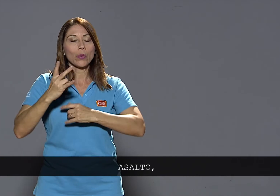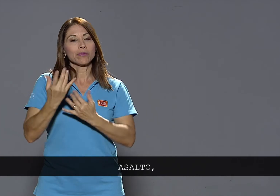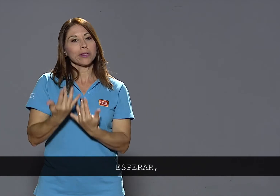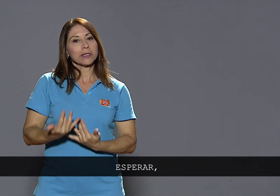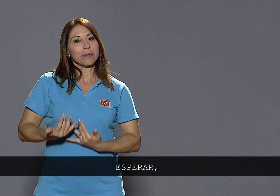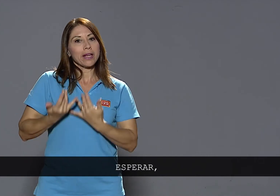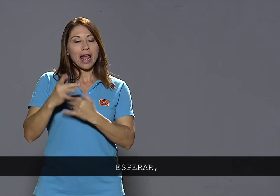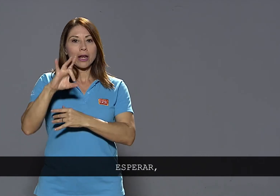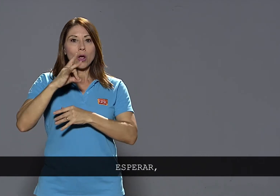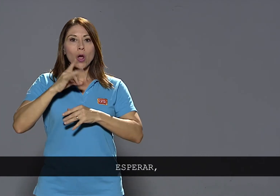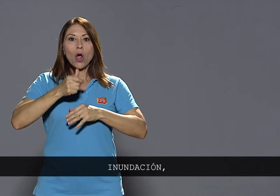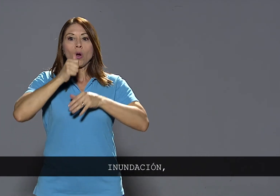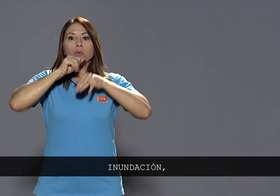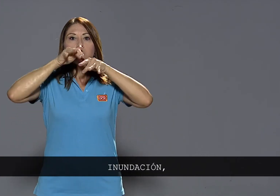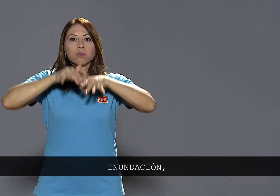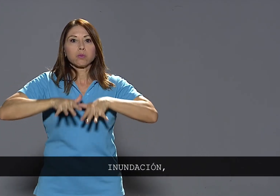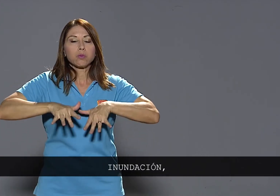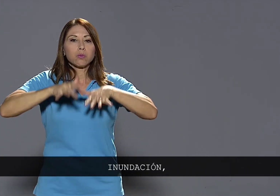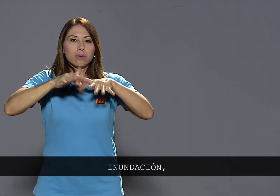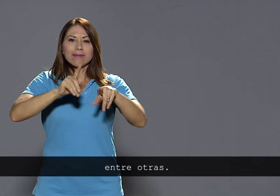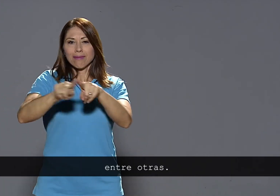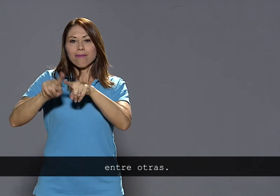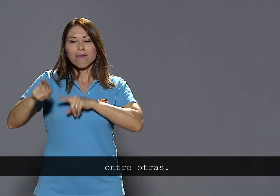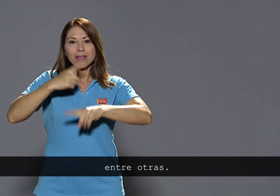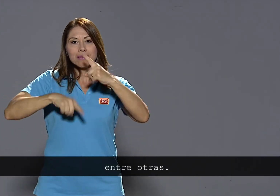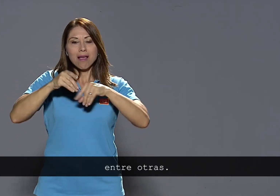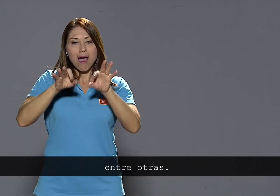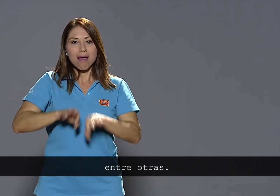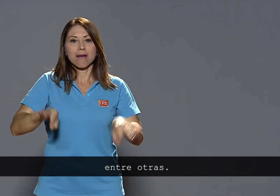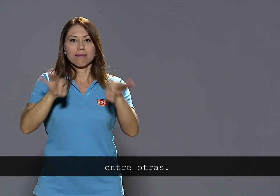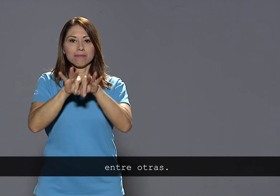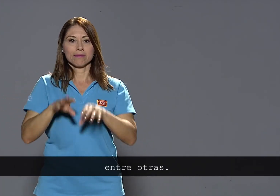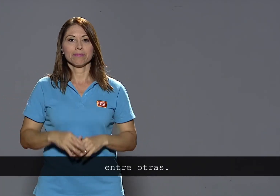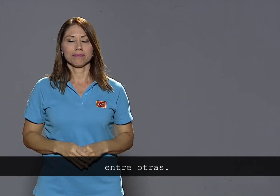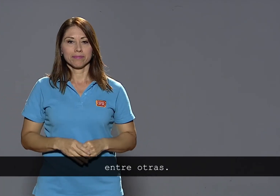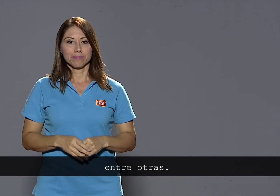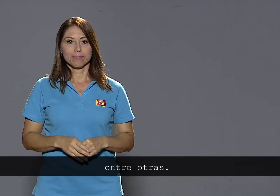asalto, esperar, inundación, entre otras.